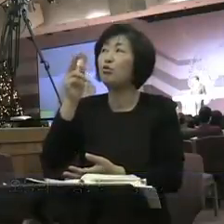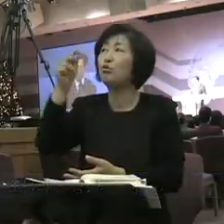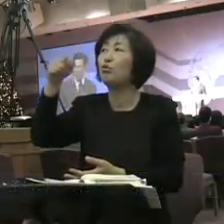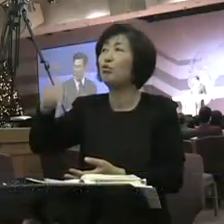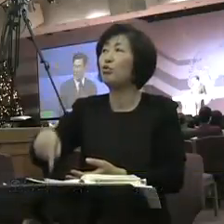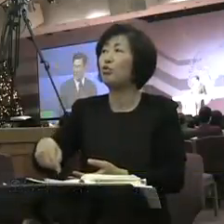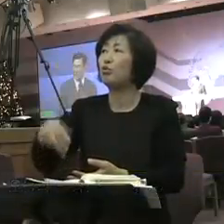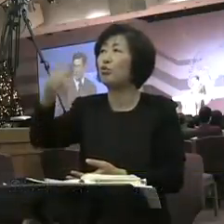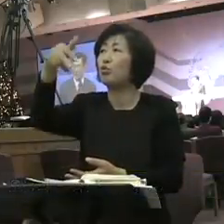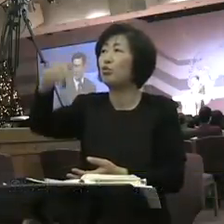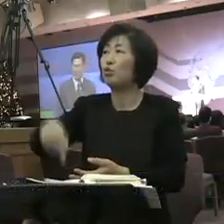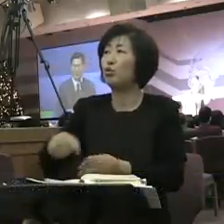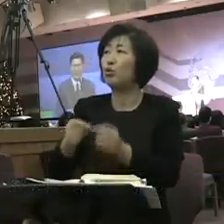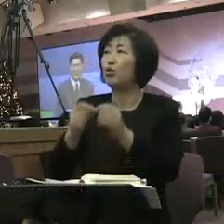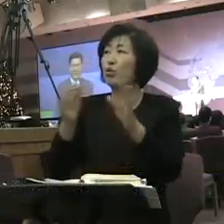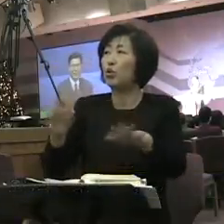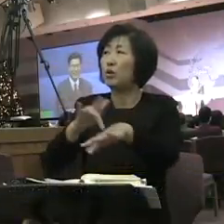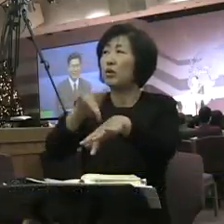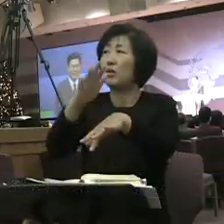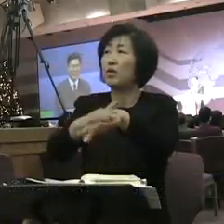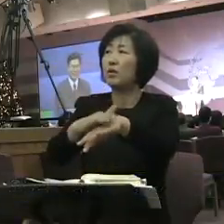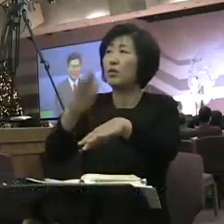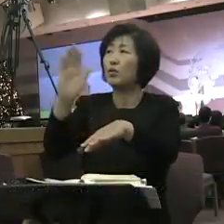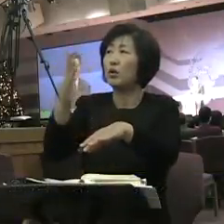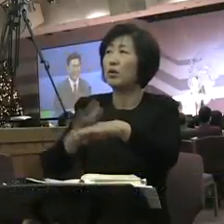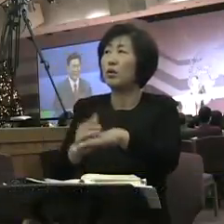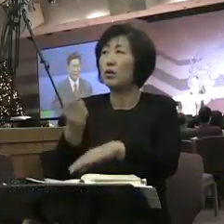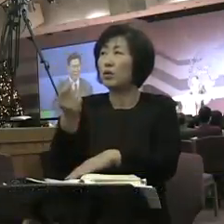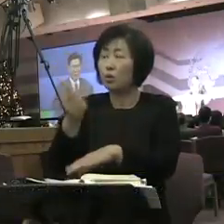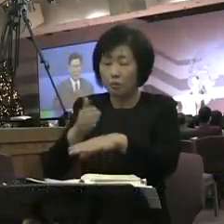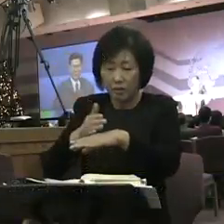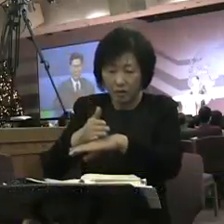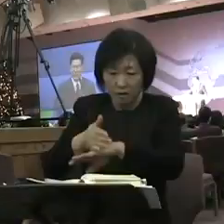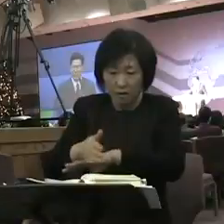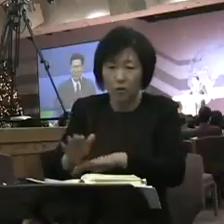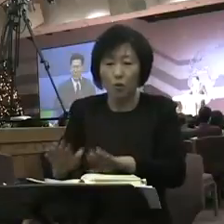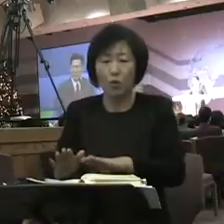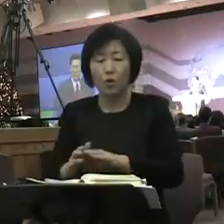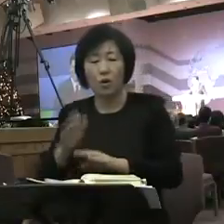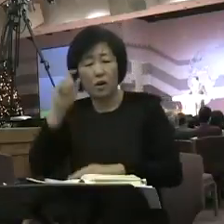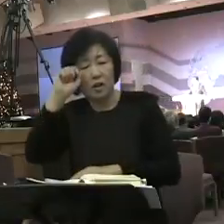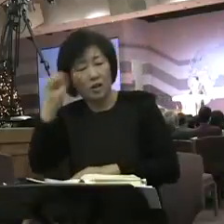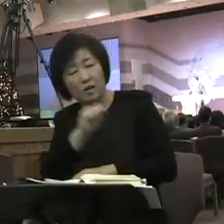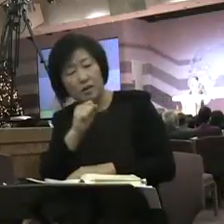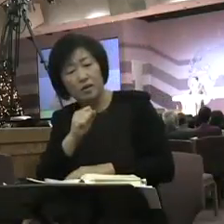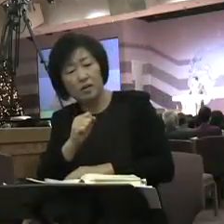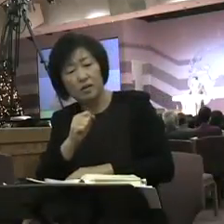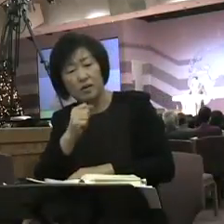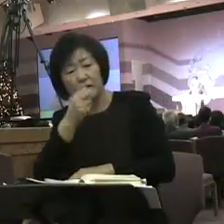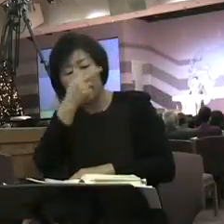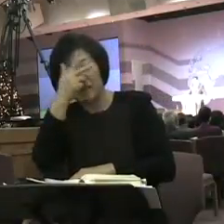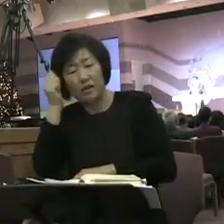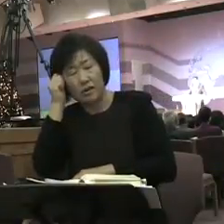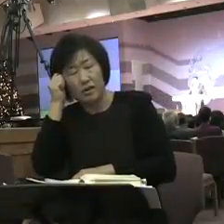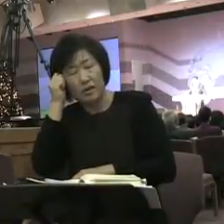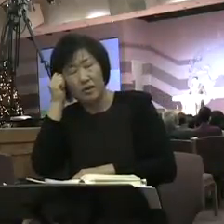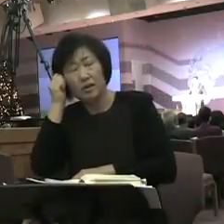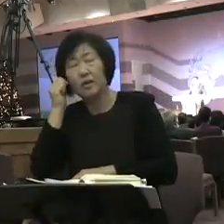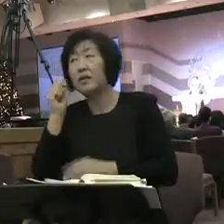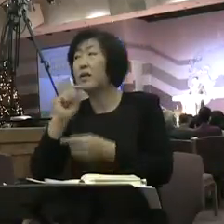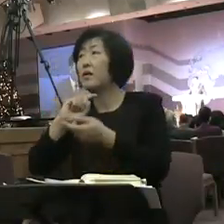그 습관이 이제 조금 늦게 일어나는 걸로 아마 오늘 새벽부터 아마 이 잠을 설치신 분들도 많을 것